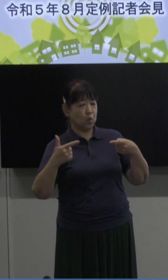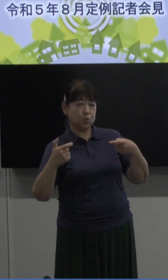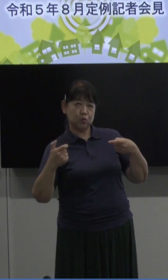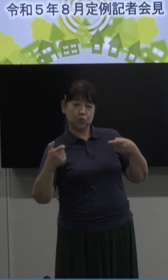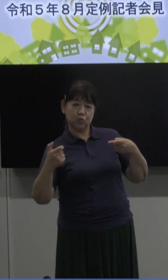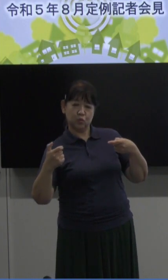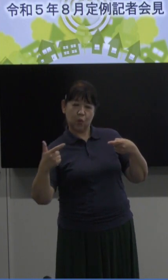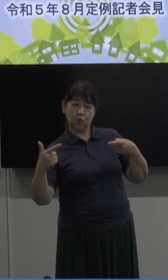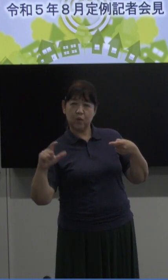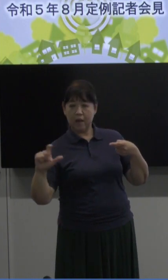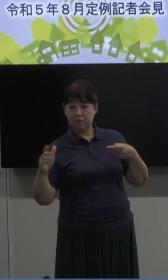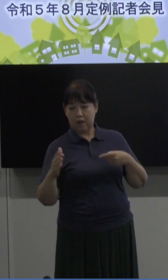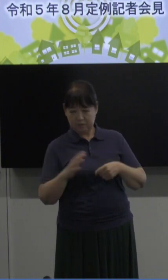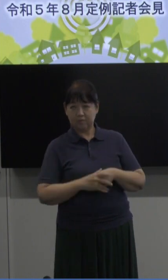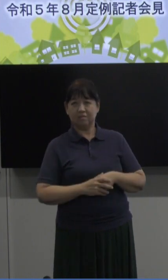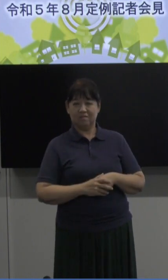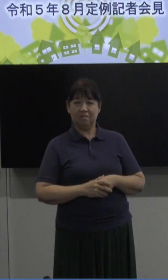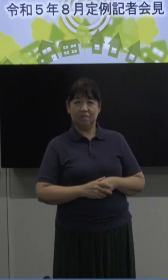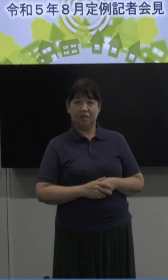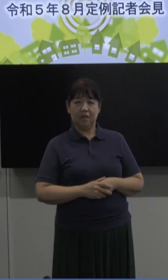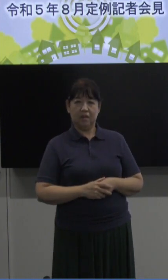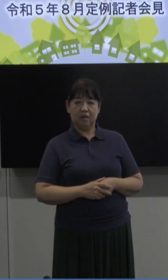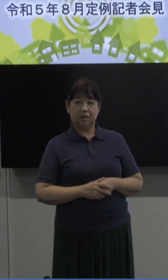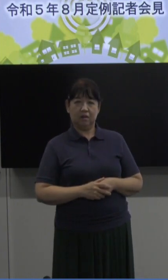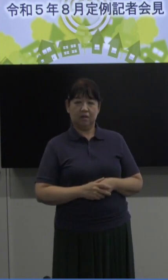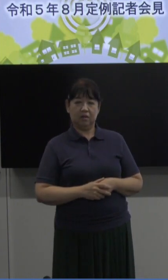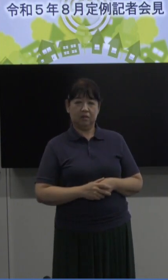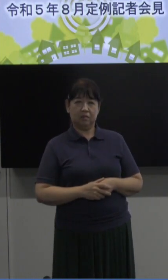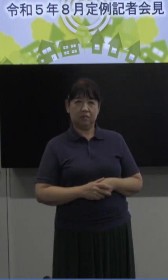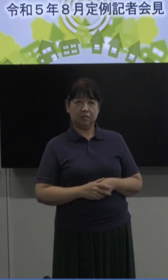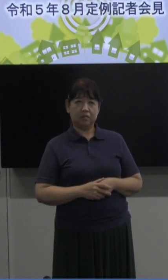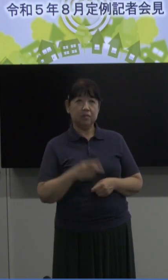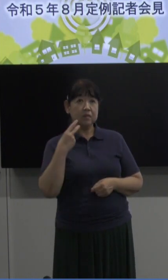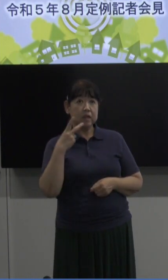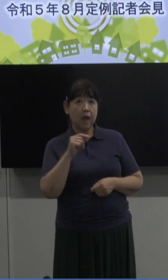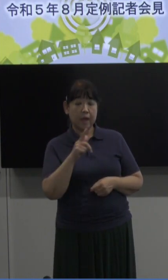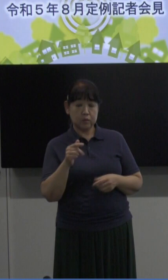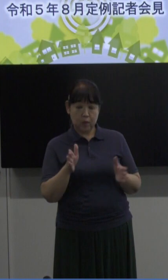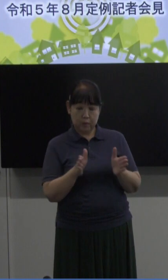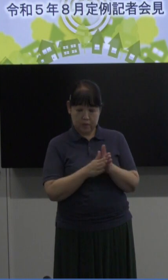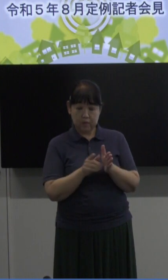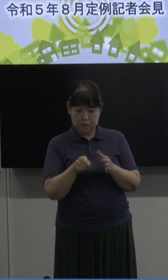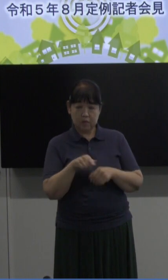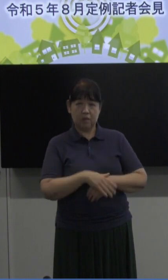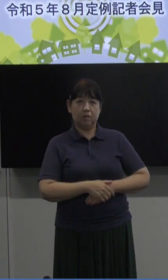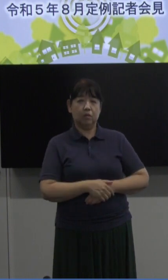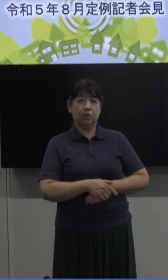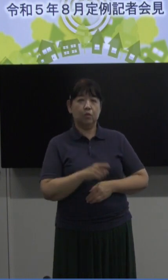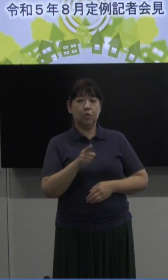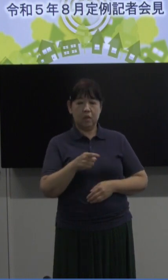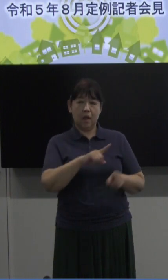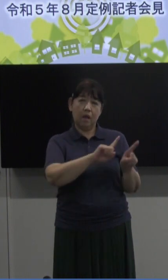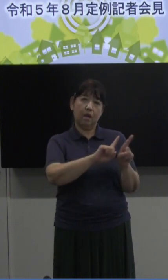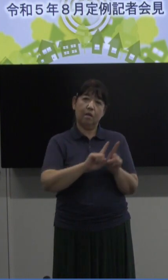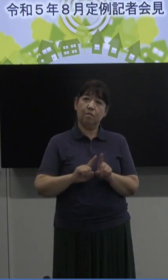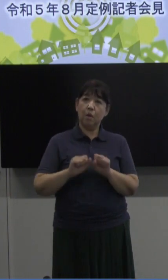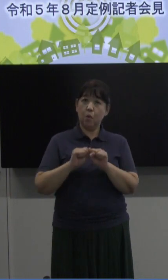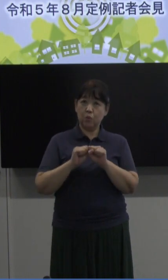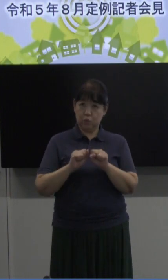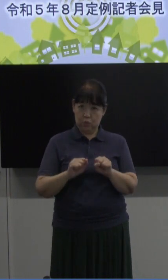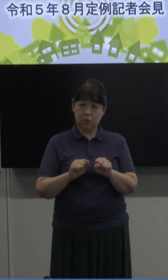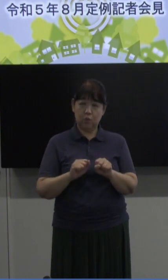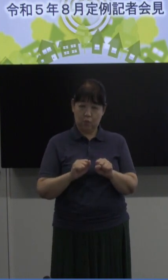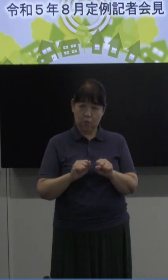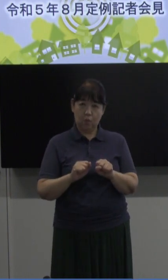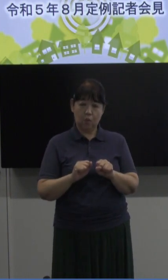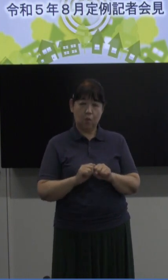。そちらの方をですね、今回先ほど申しました説明いたしました減免をいたすことによりまして減